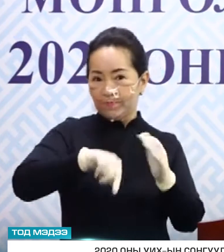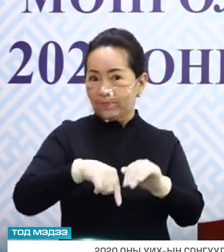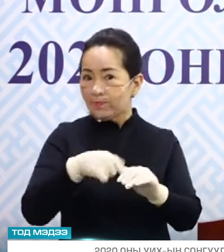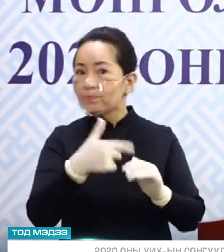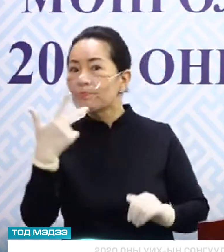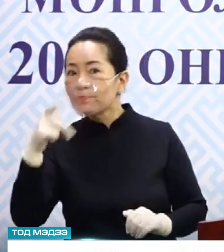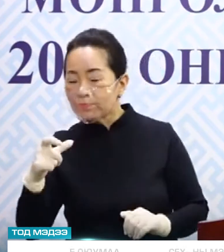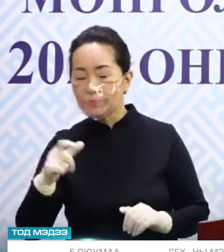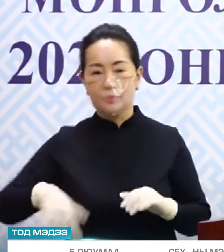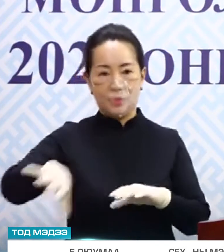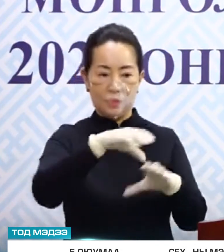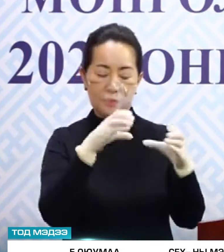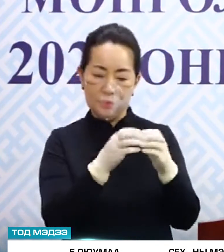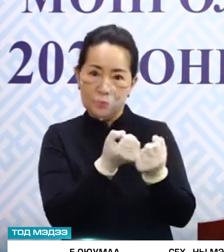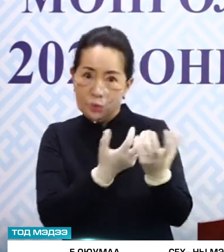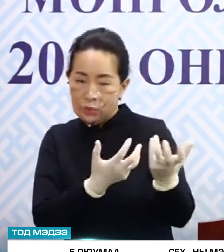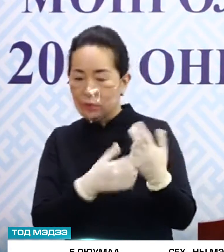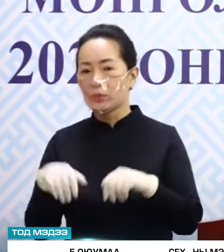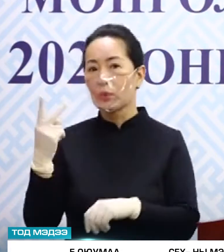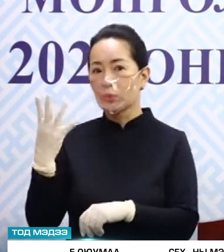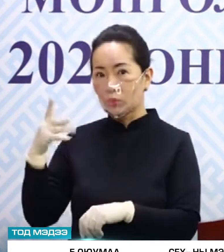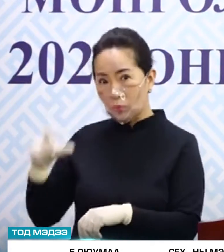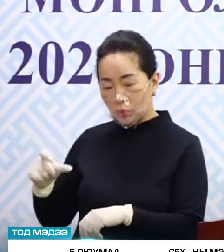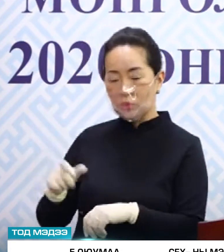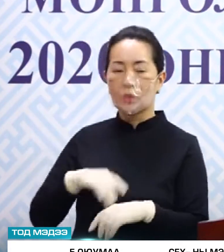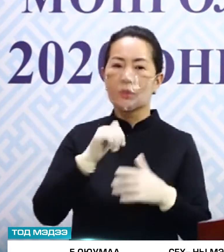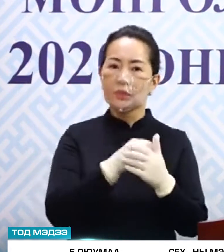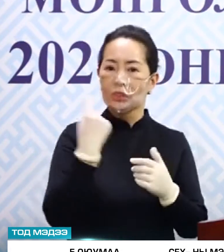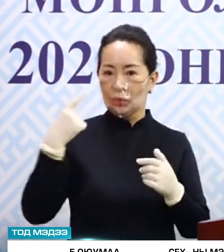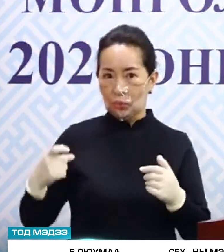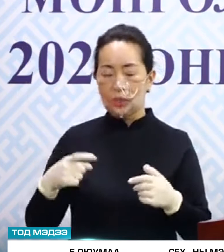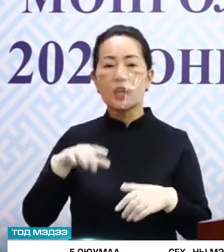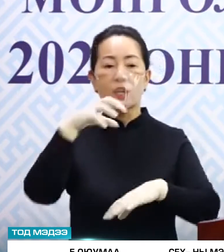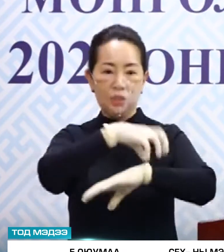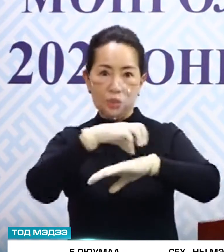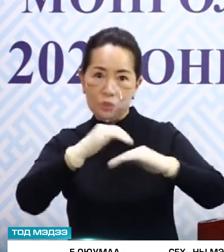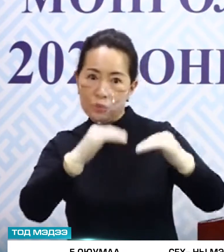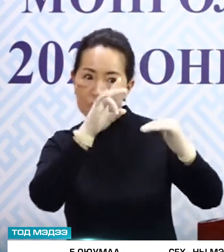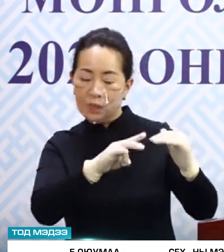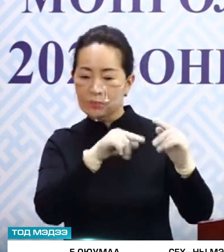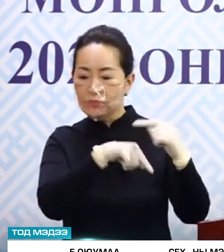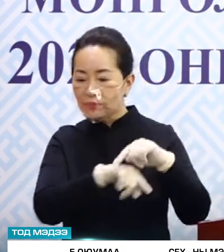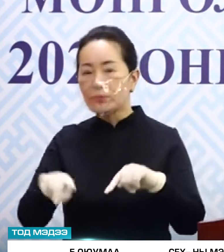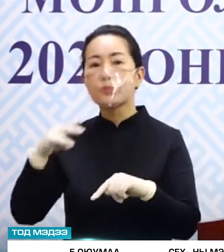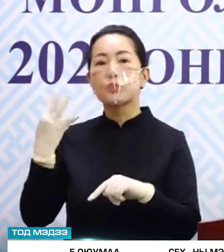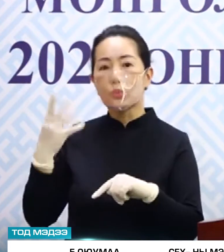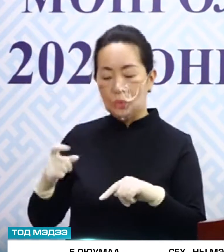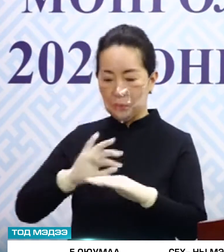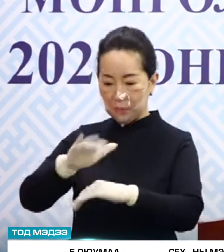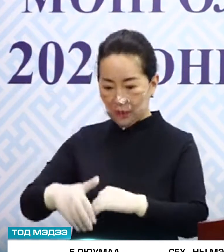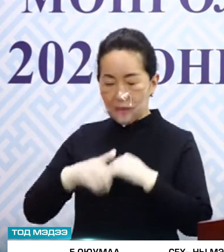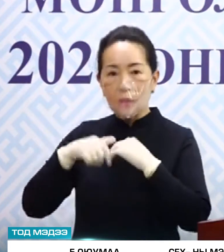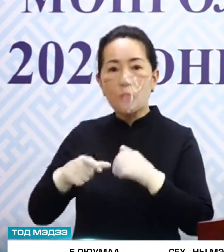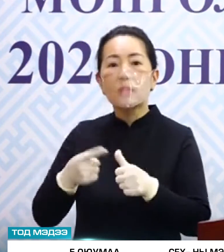засаглал намаас 24, ихэв намаас 1, гэр хорооллын хөгжлийн намаас 4, бийтагч 121 нэр